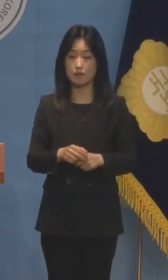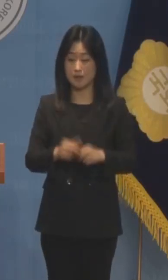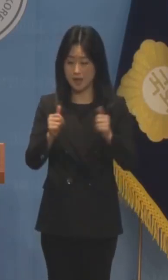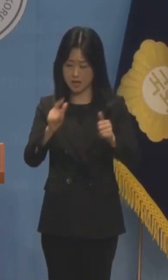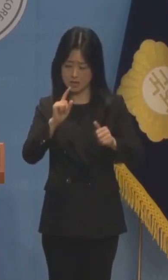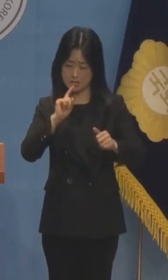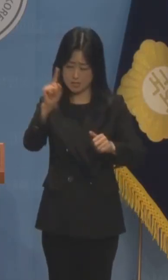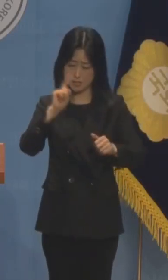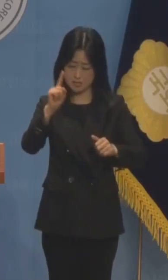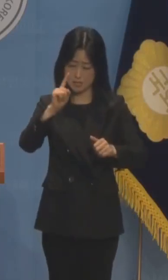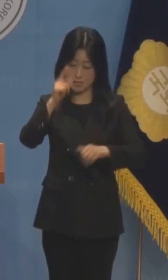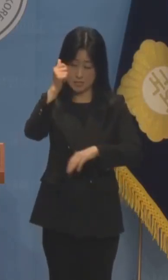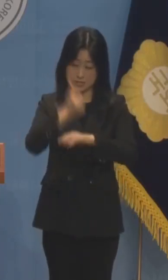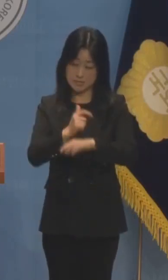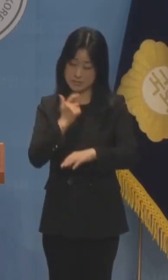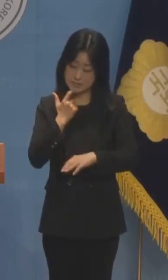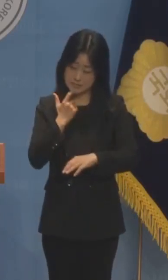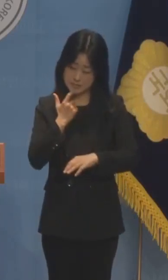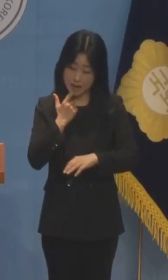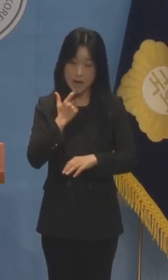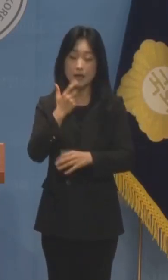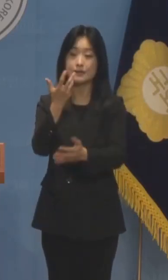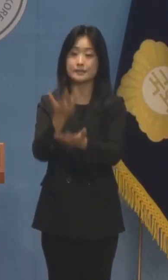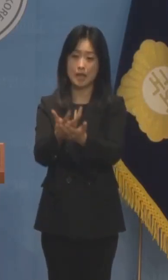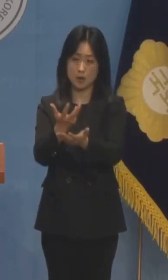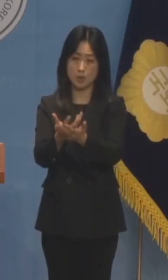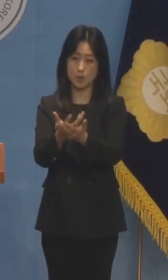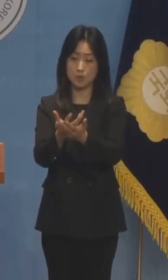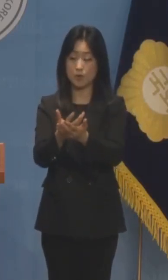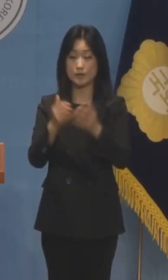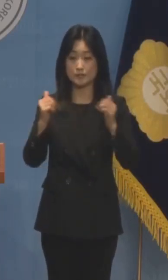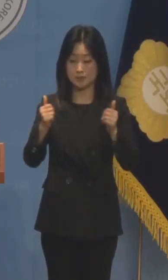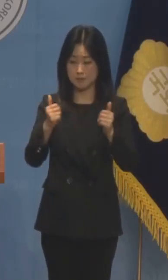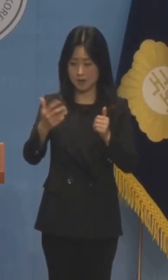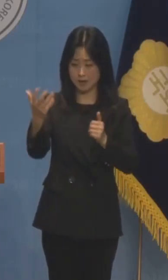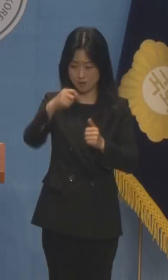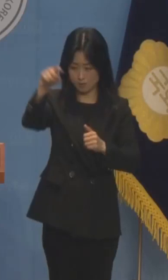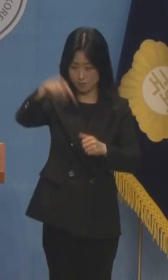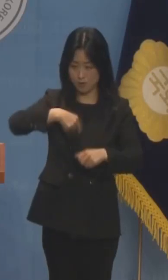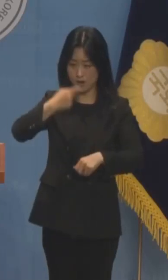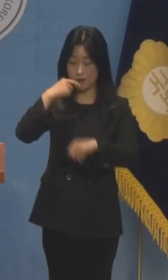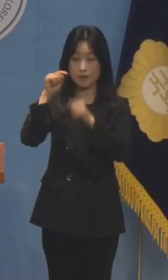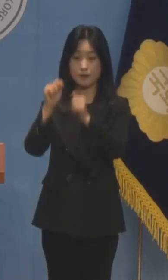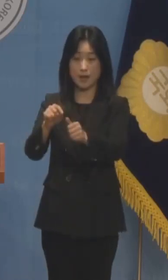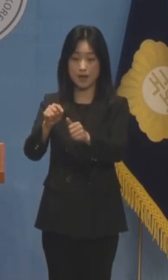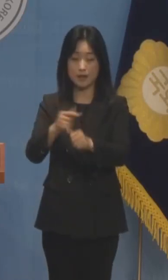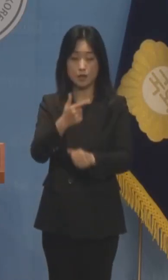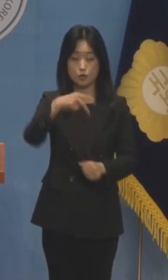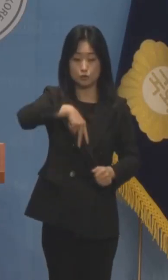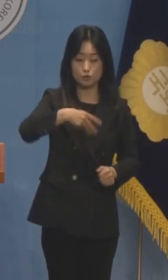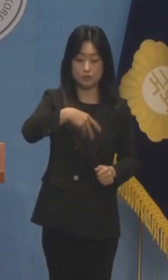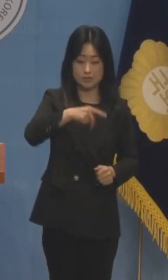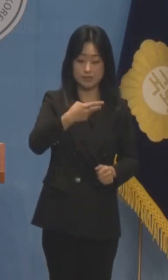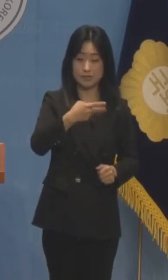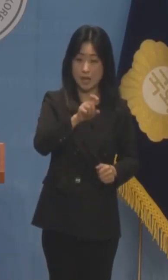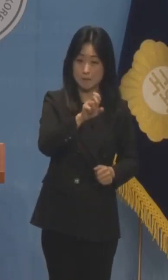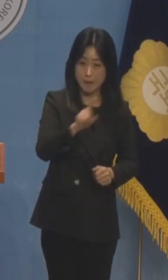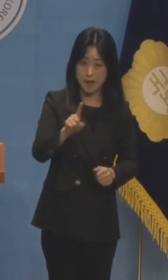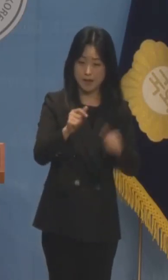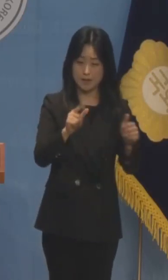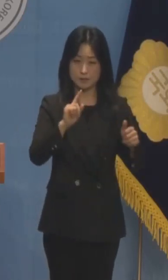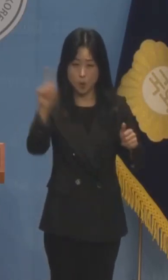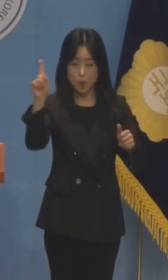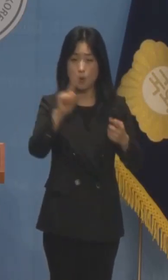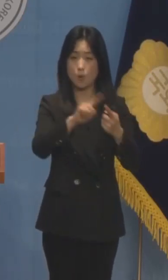거쳐서 끝까지 감추려던 자료를 국민 앞에 내놓은 독립언론 뉴스타파와